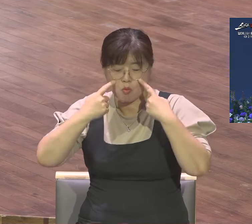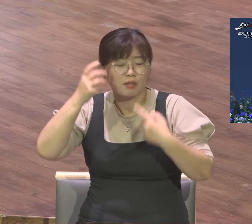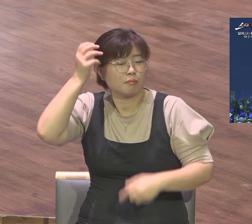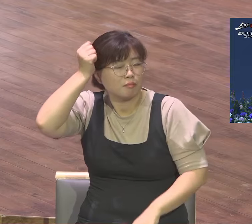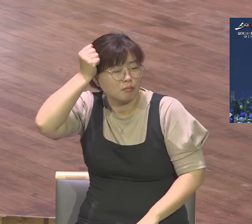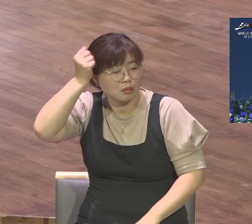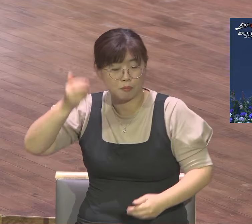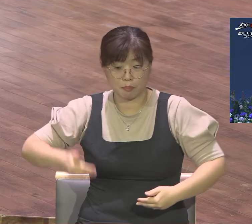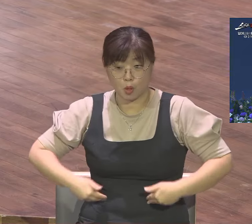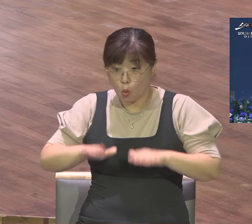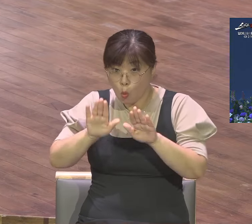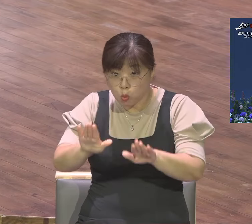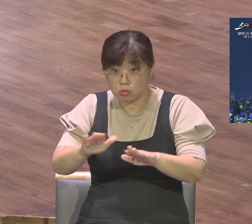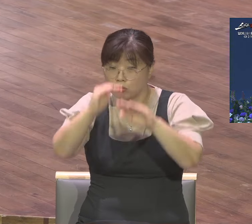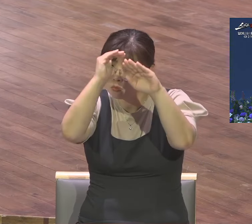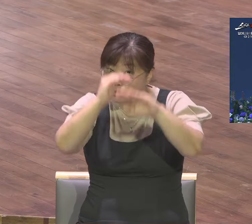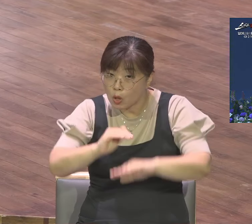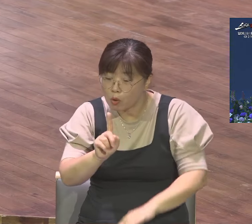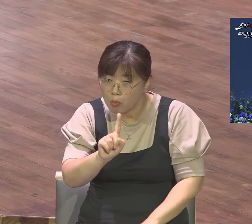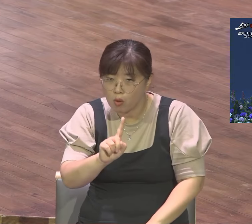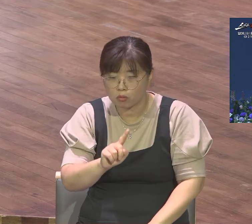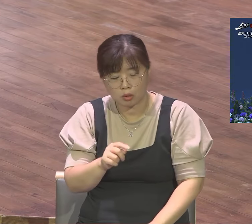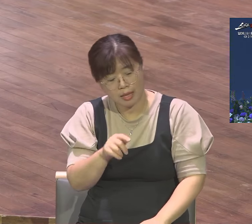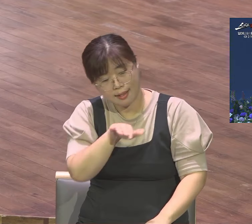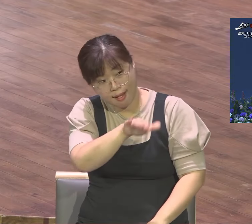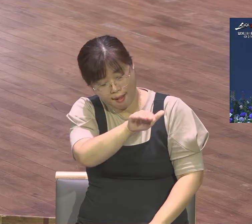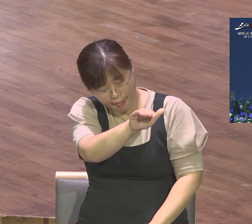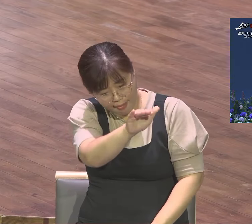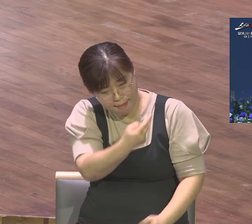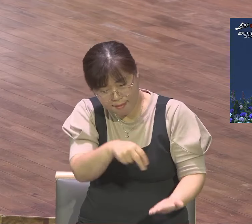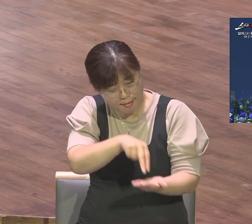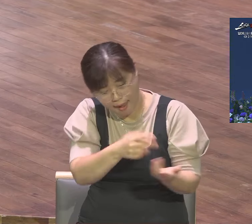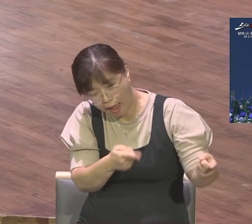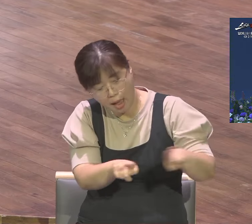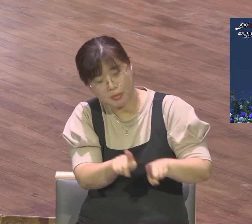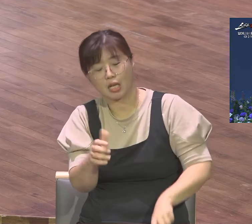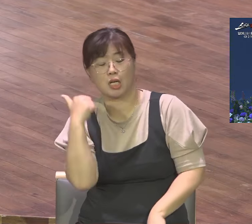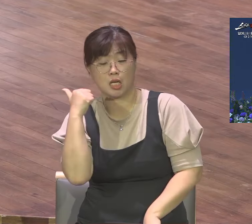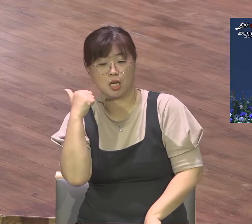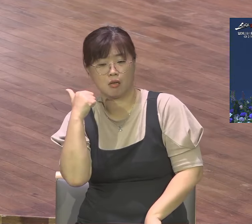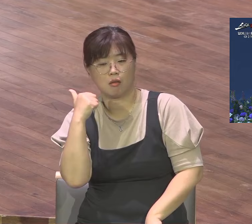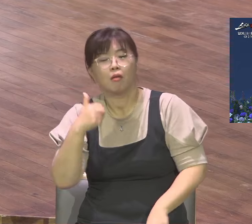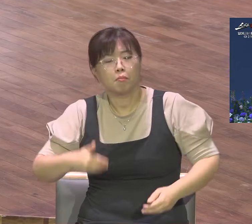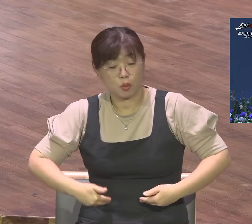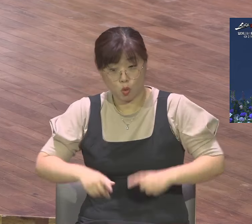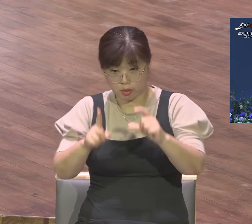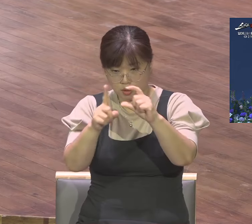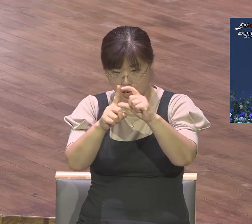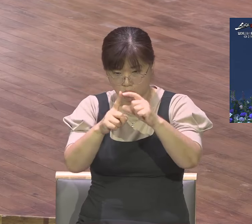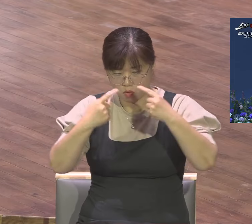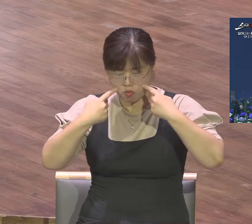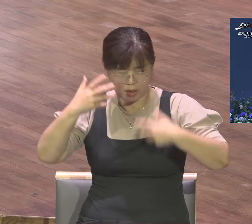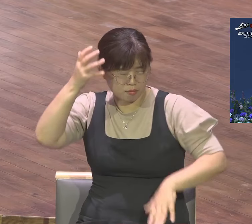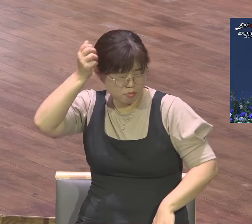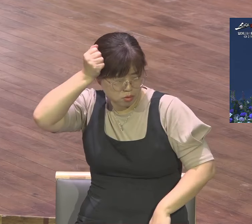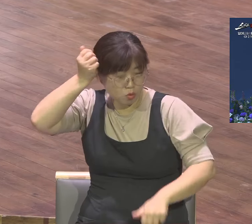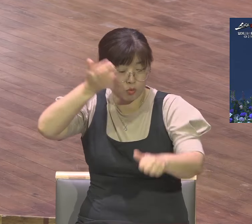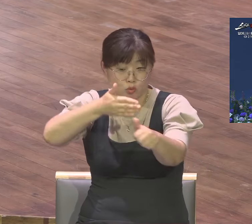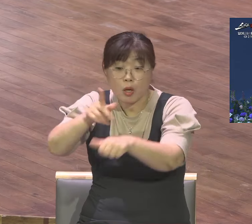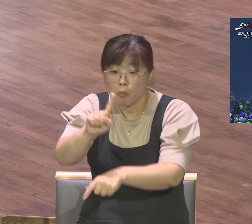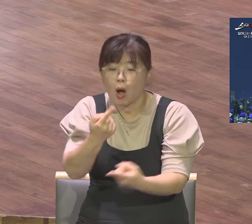일어나 함께 함께 함께 오늘 이 밤에 함께의 단어를 잊지 마시기 바랍니다. 일어나서 일어나자. 우리 함께